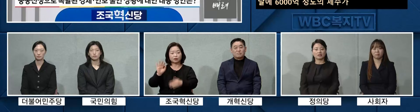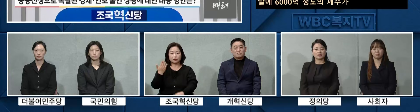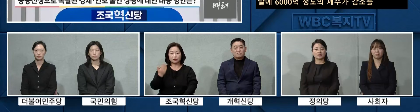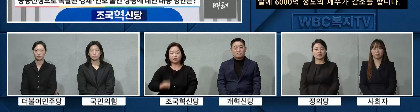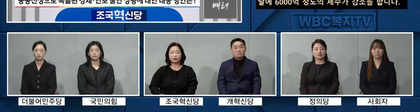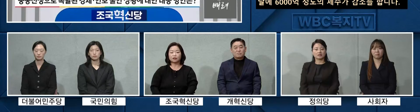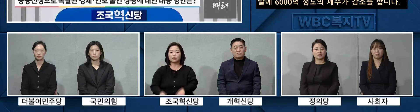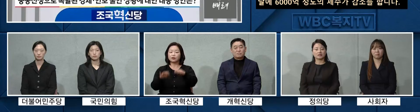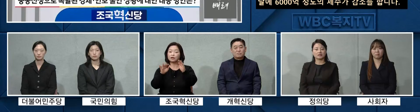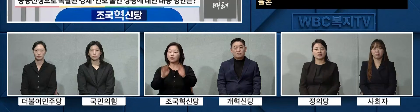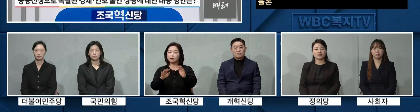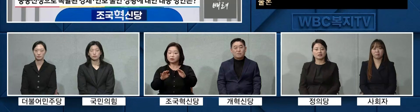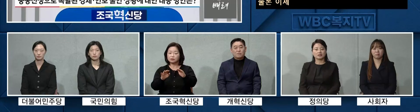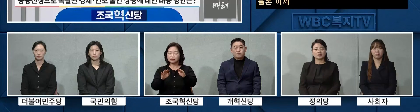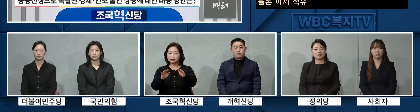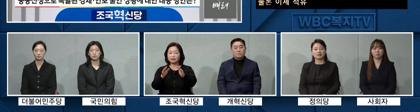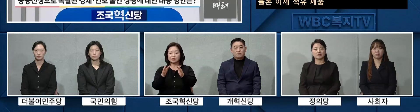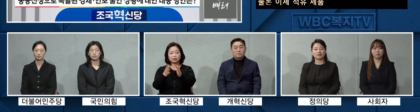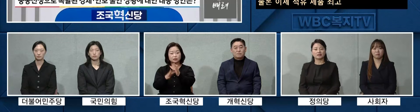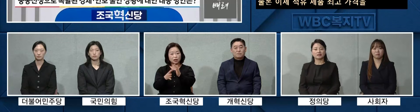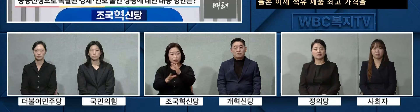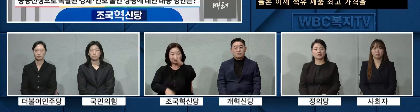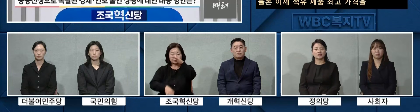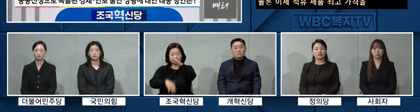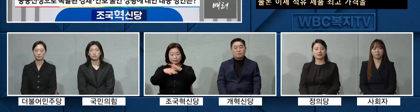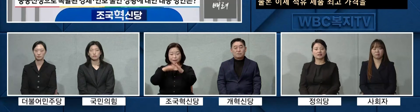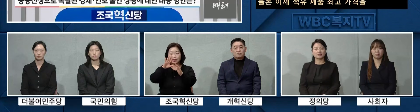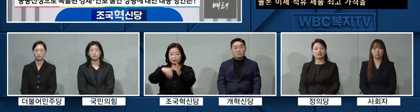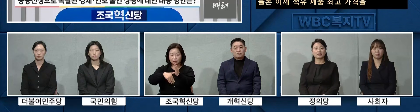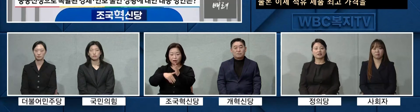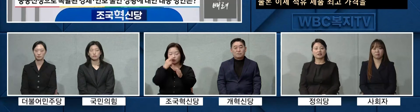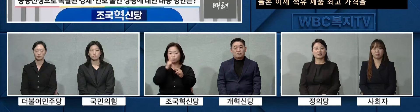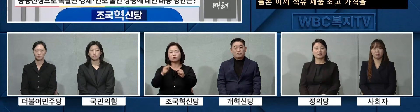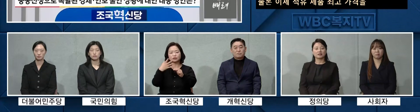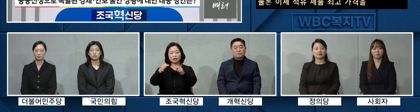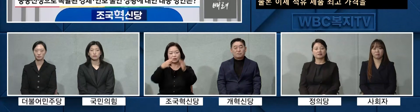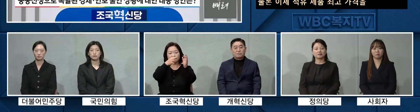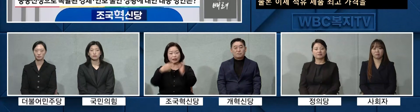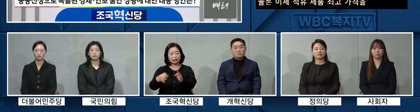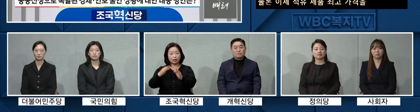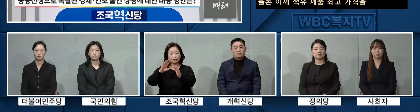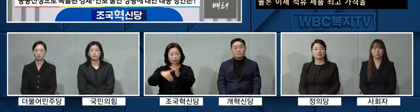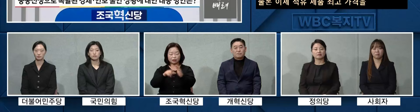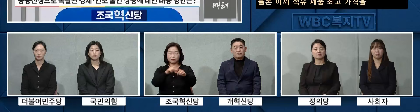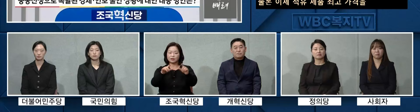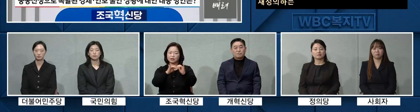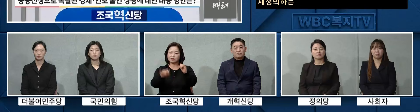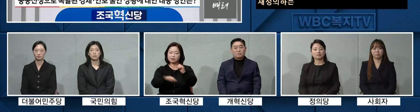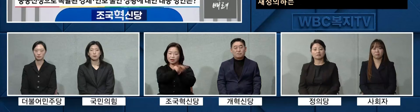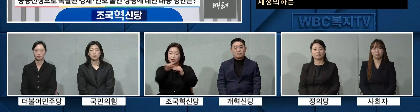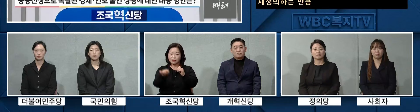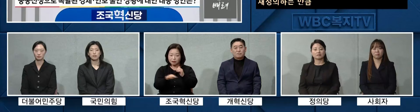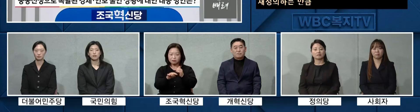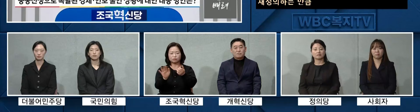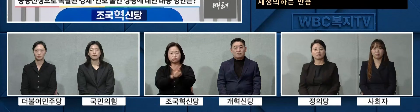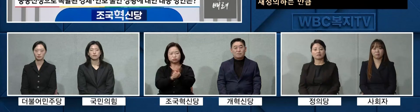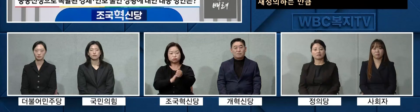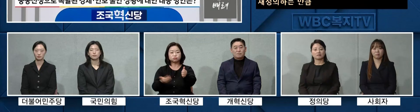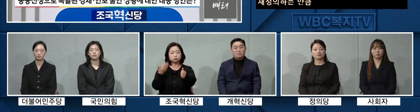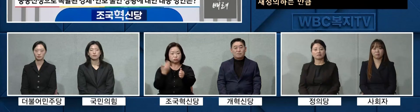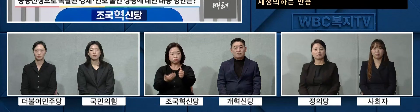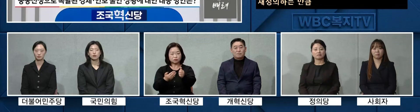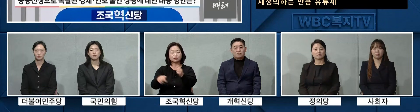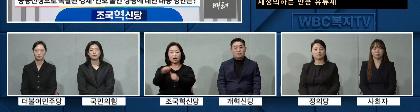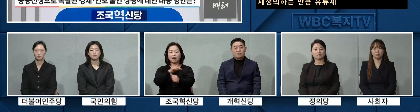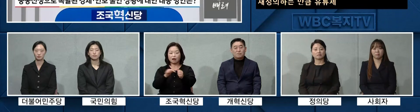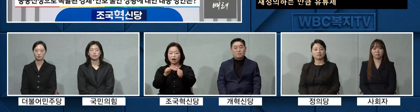석유 제품 최고 가격을 조정해야 하는 만큼 유류세 인하로 민생의 어려움을 덜어주겠다는 취지는 이해를